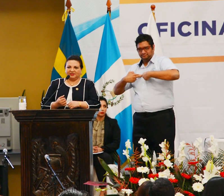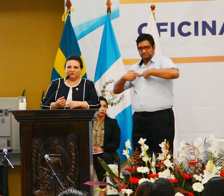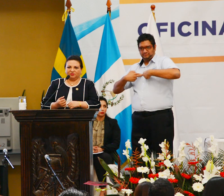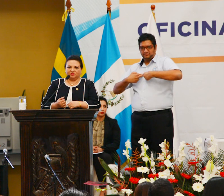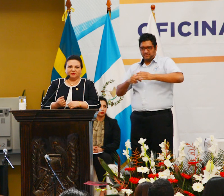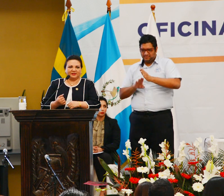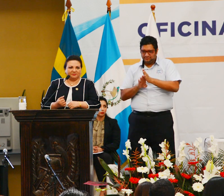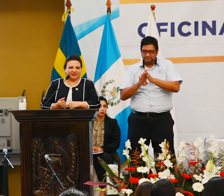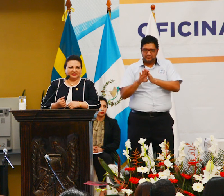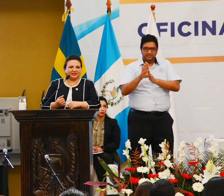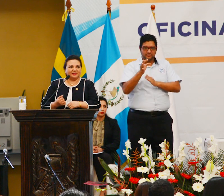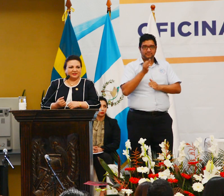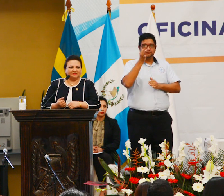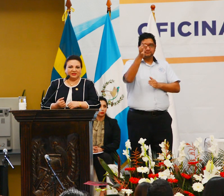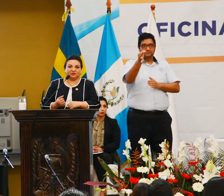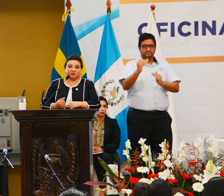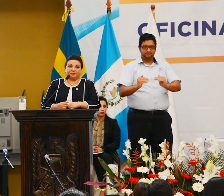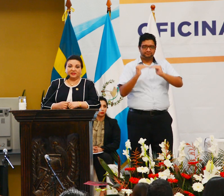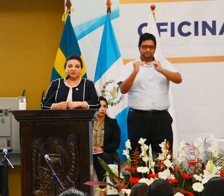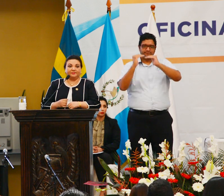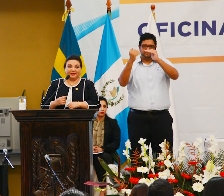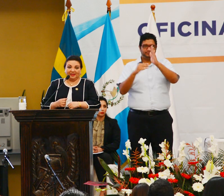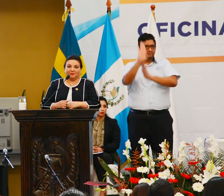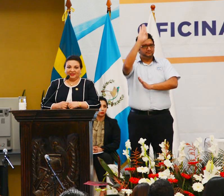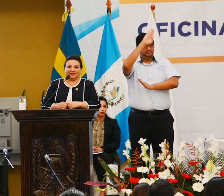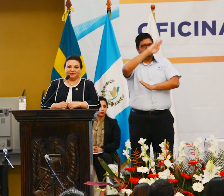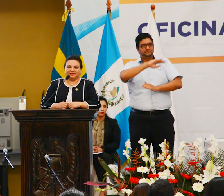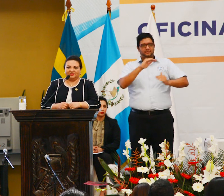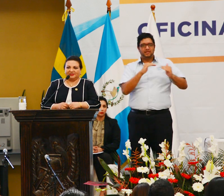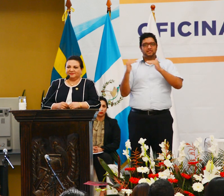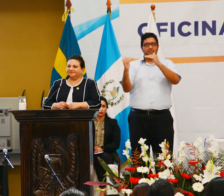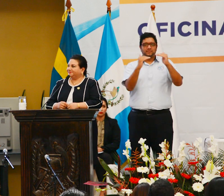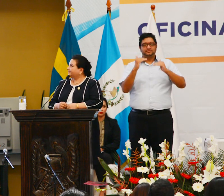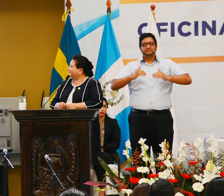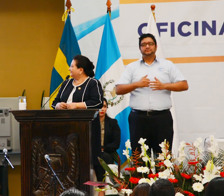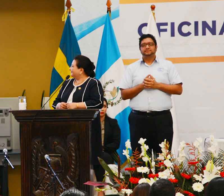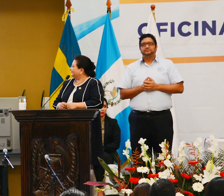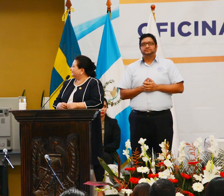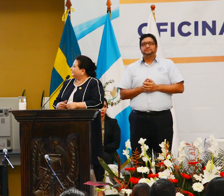juntos hacia un futuro de esperanza, de crecimiento y de superación en igualdad de condiciones.